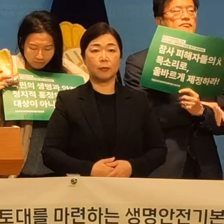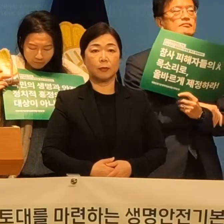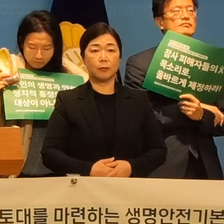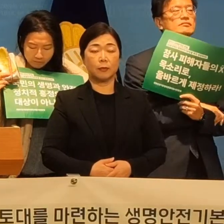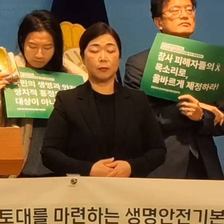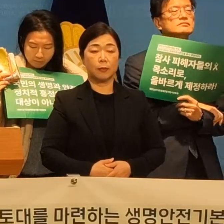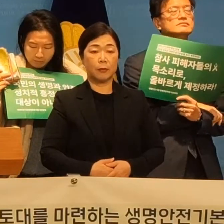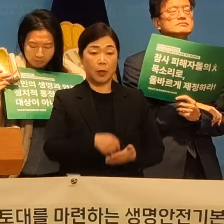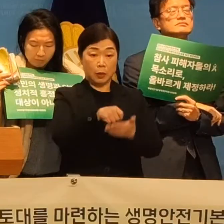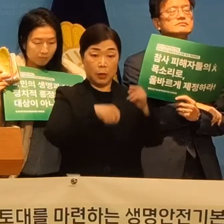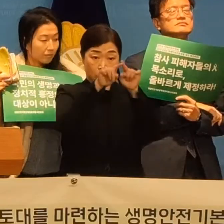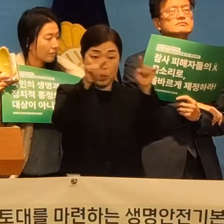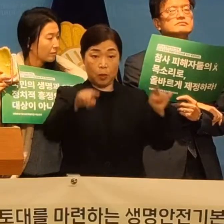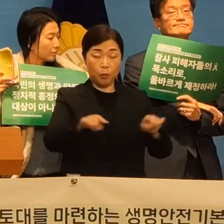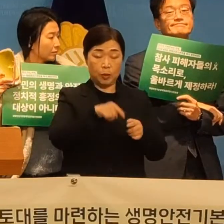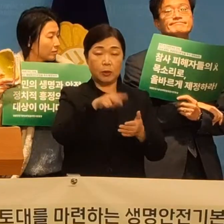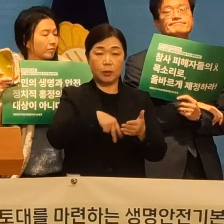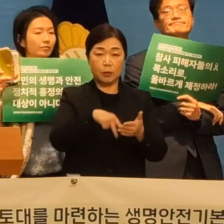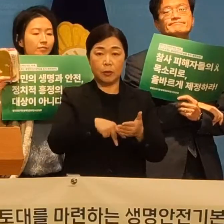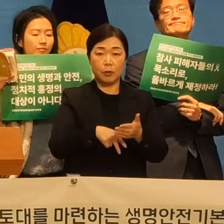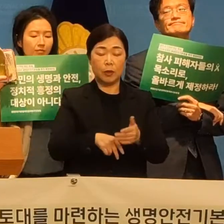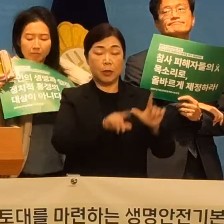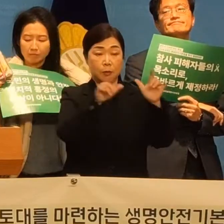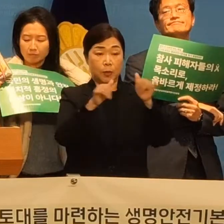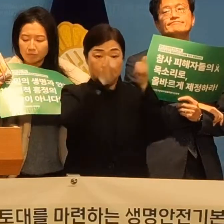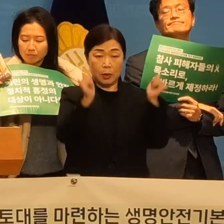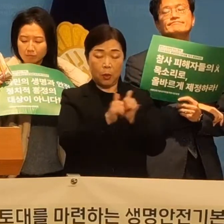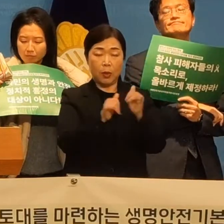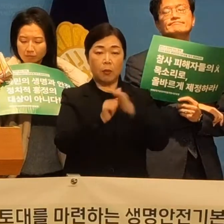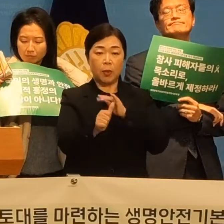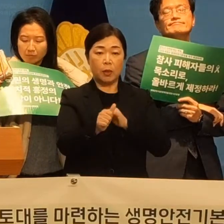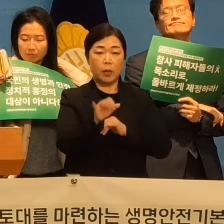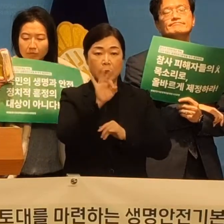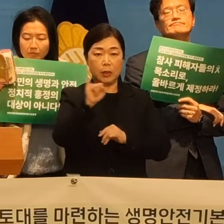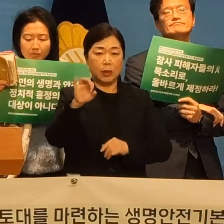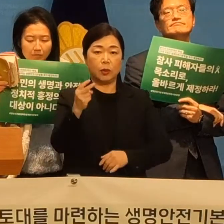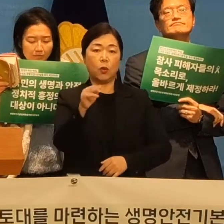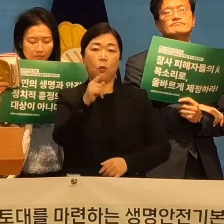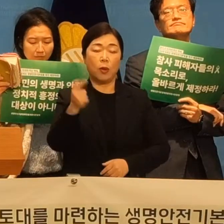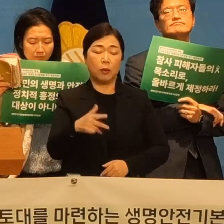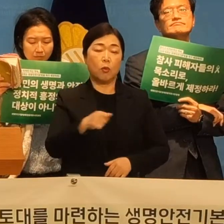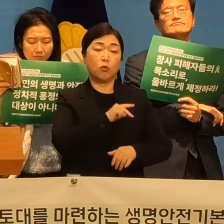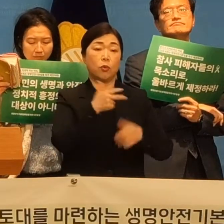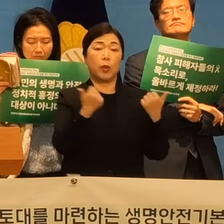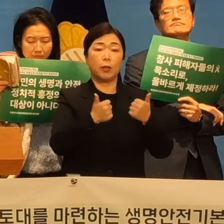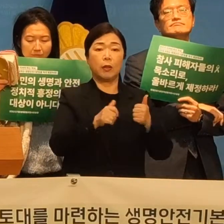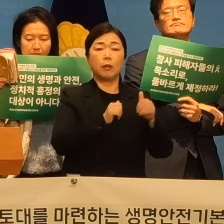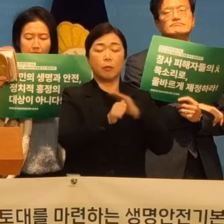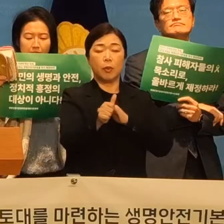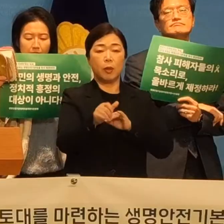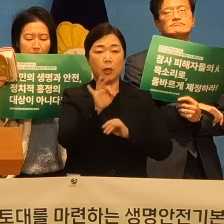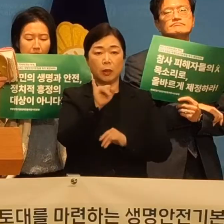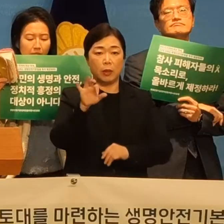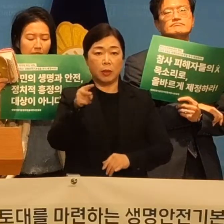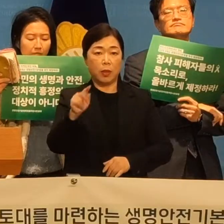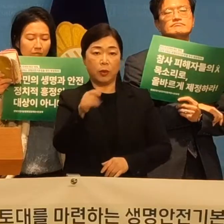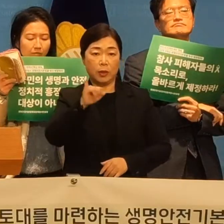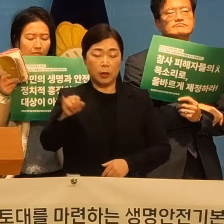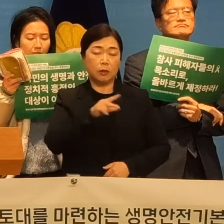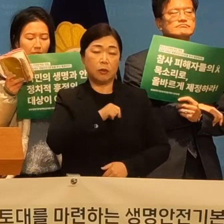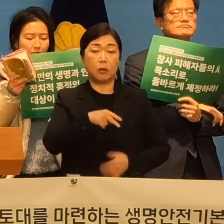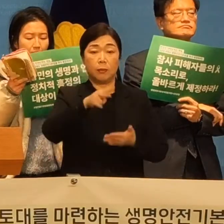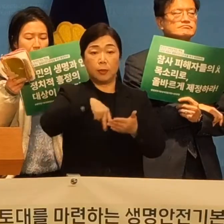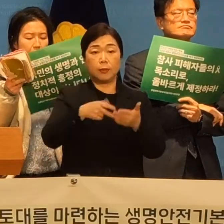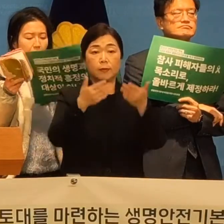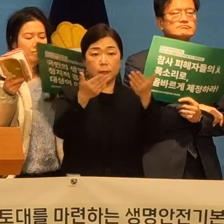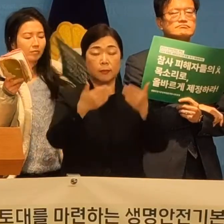네, 기자회견문 낭독은 우리 시민사회를 대표해서 이용관님, 그리고 국회를 대표해서 이현희 의원님께서 낭독해